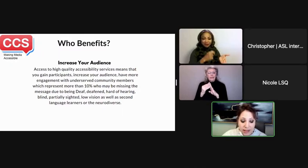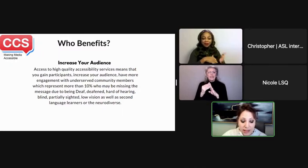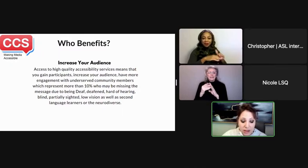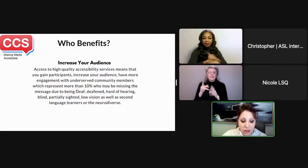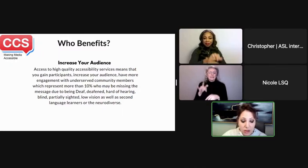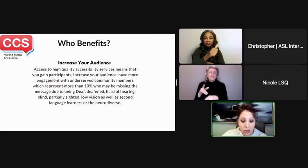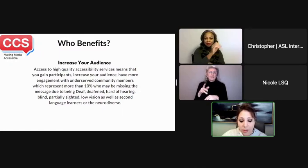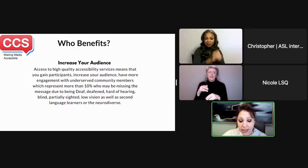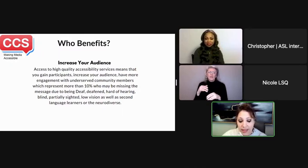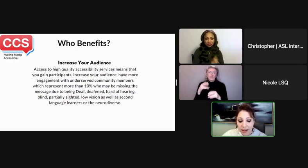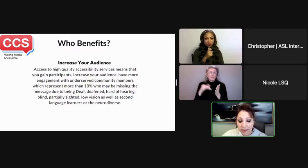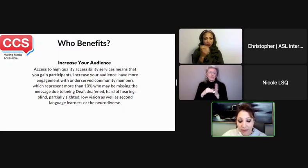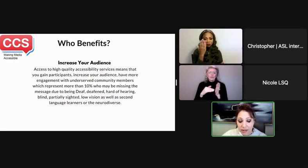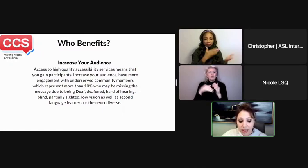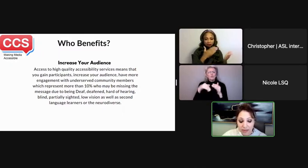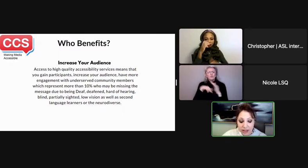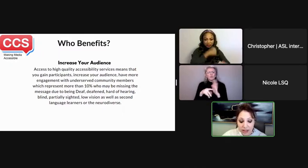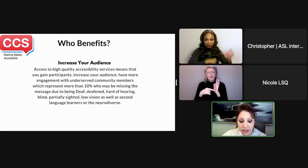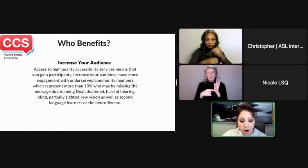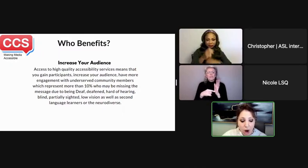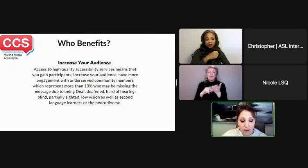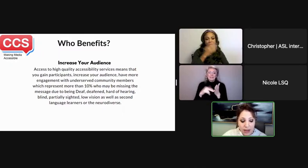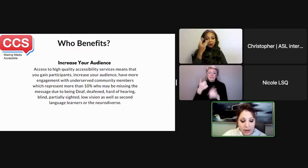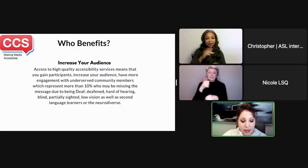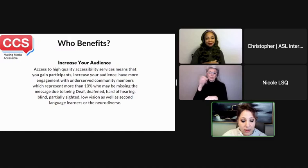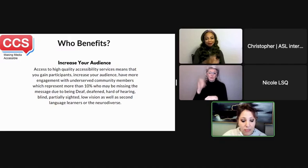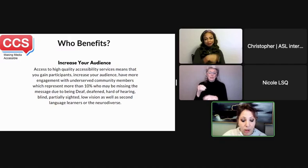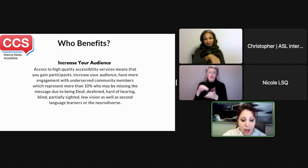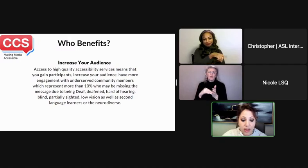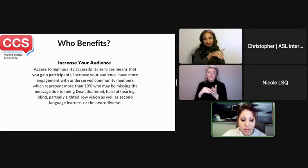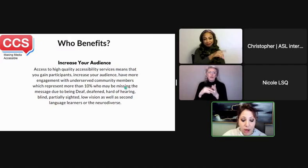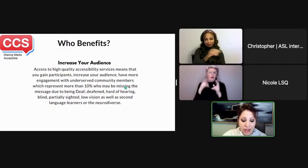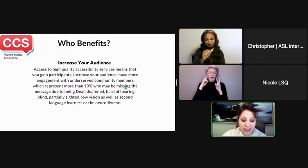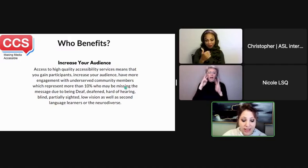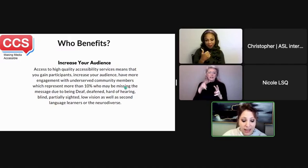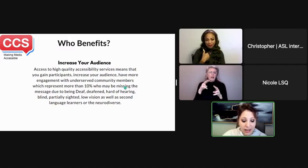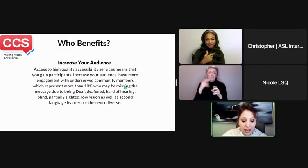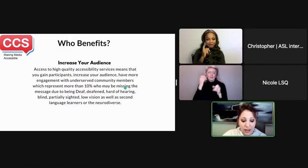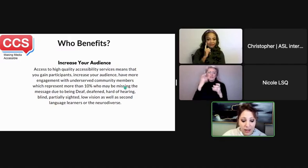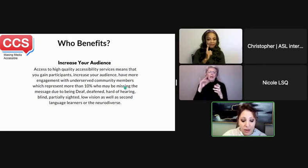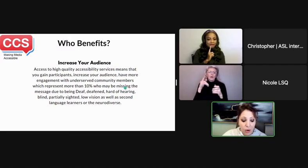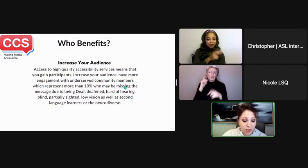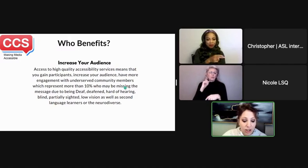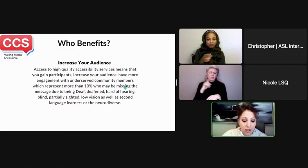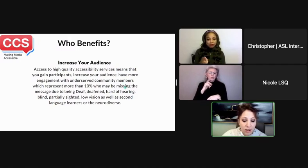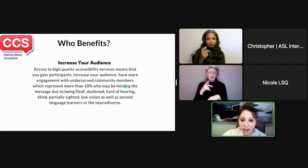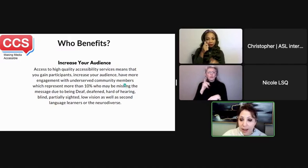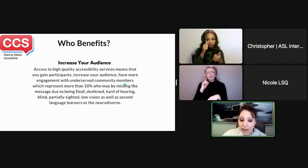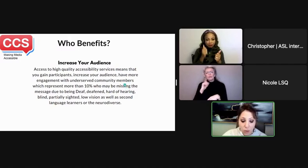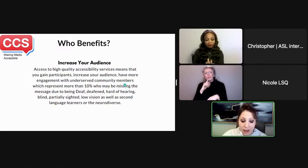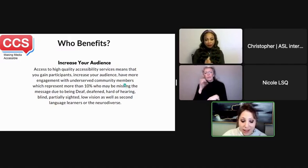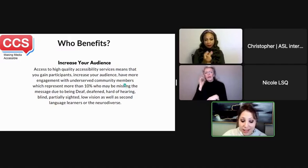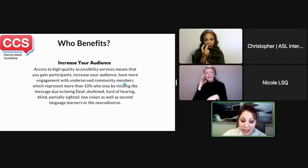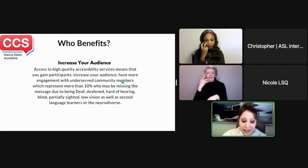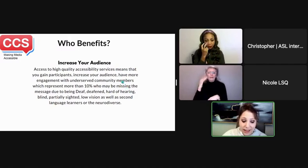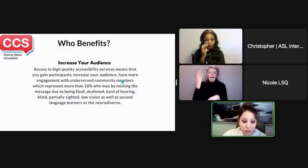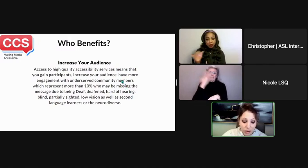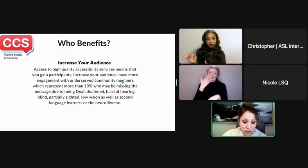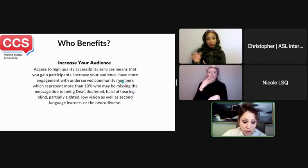-représentés, soit plus de 10% qui risquent de passer à côté du message parce qu'ils sont sourds, sourds, malentendants, aveugles,